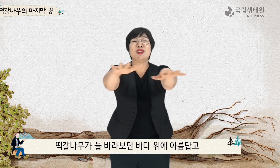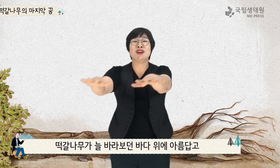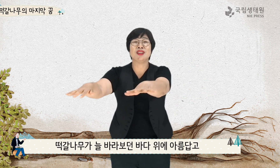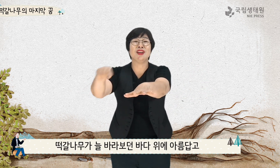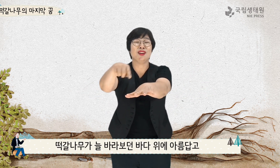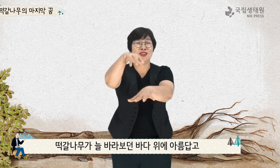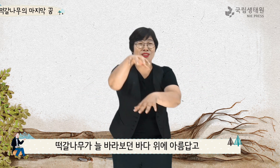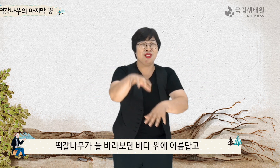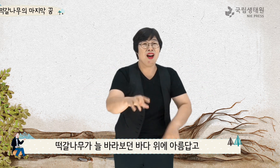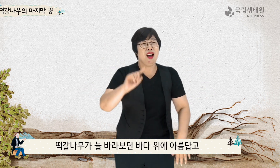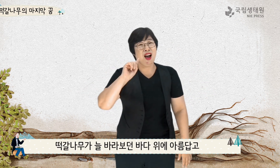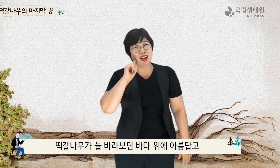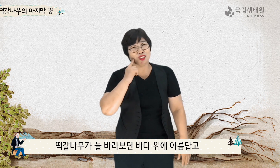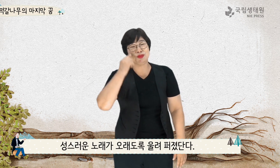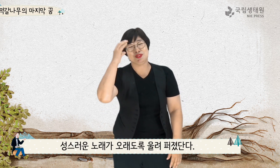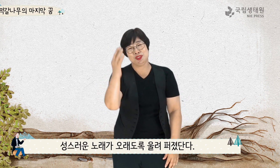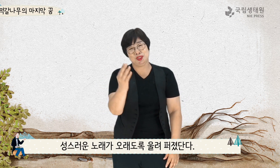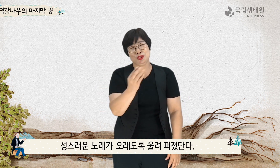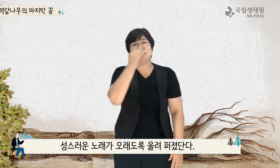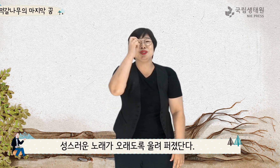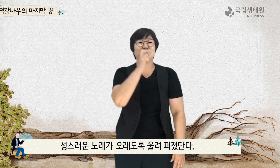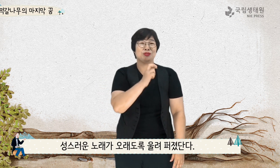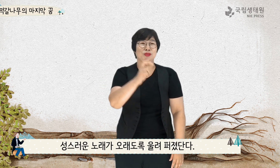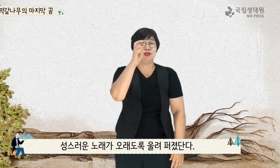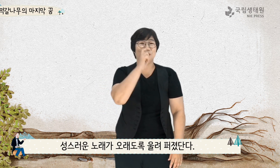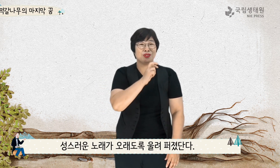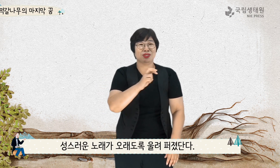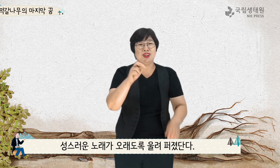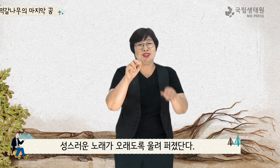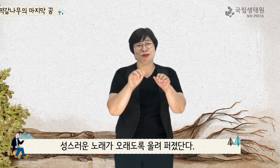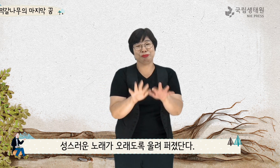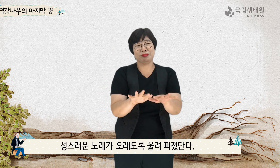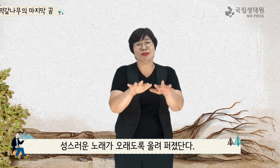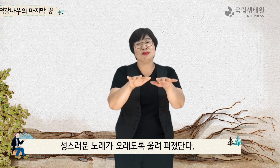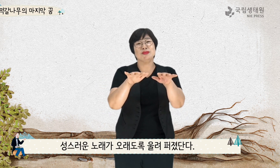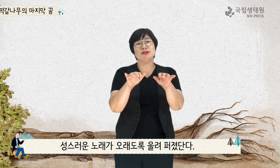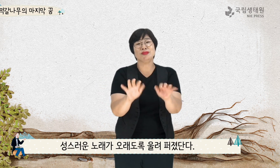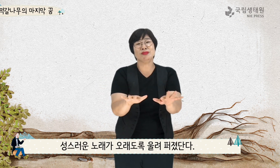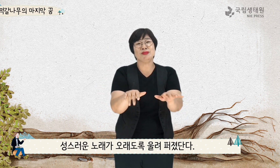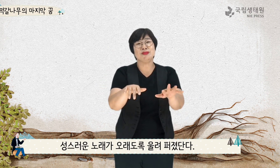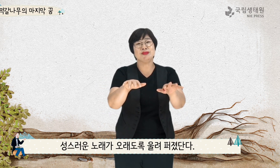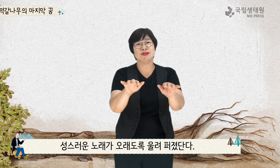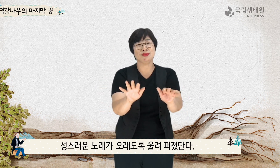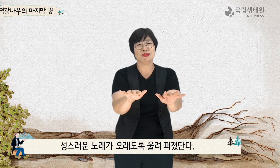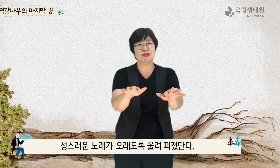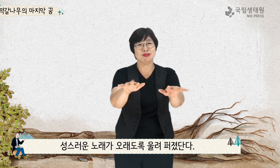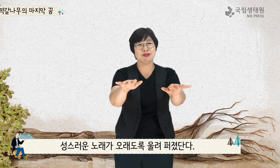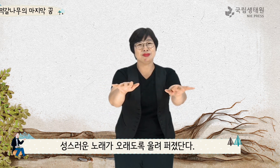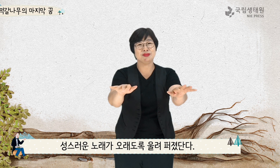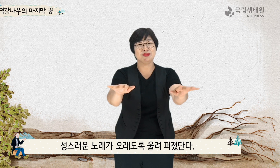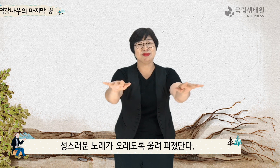떡갈나무가 늘 바라보던 바다 위에 아름답고 성스러운 노래가 오래도록 울려